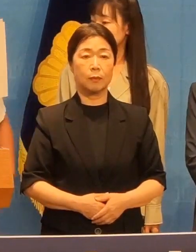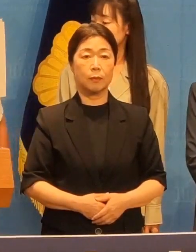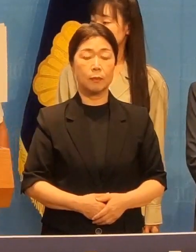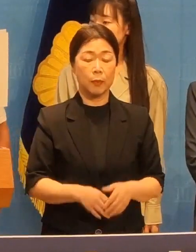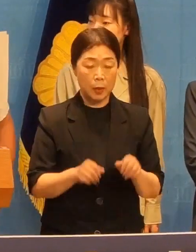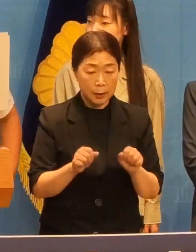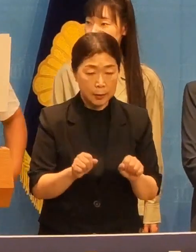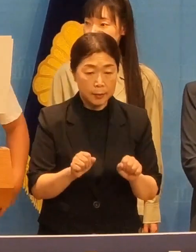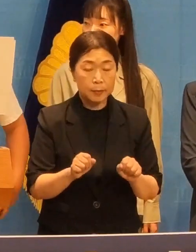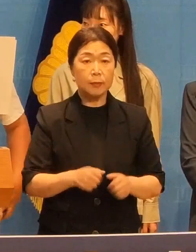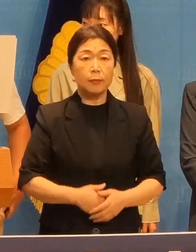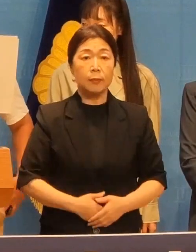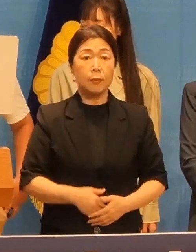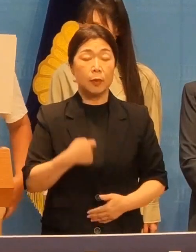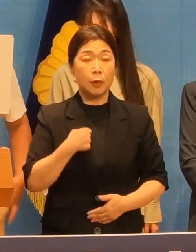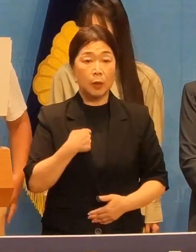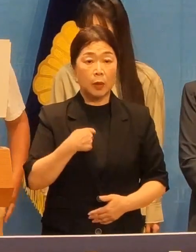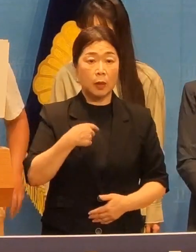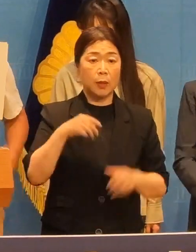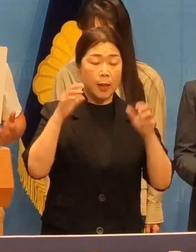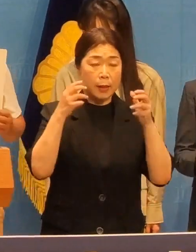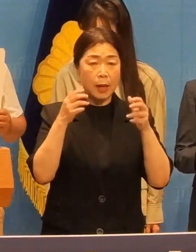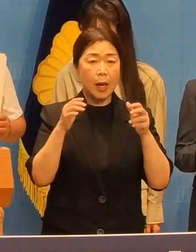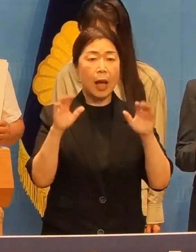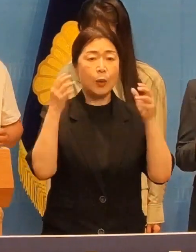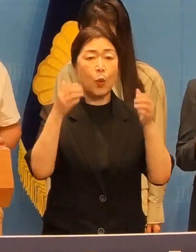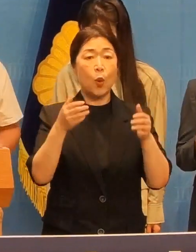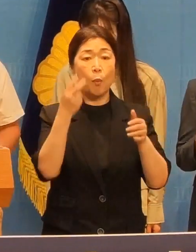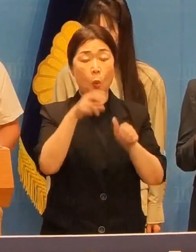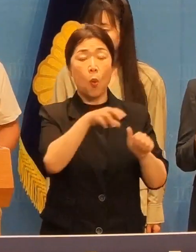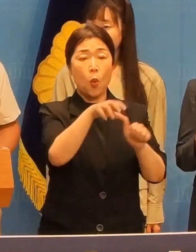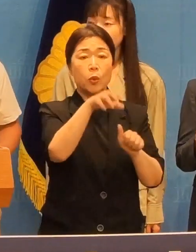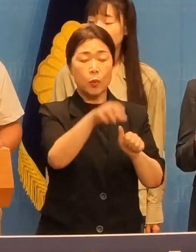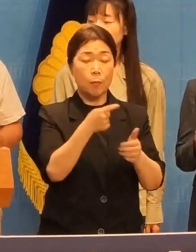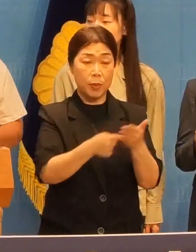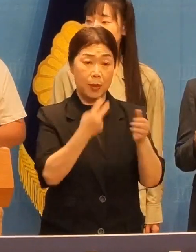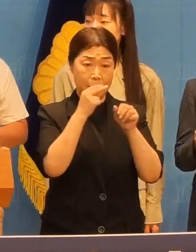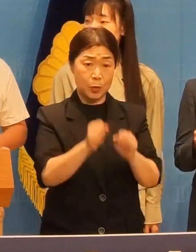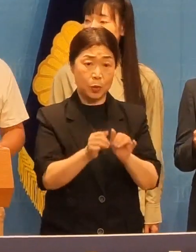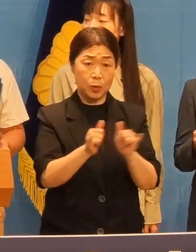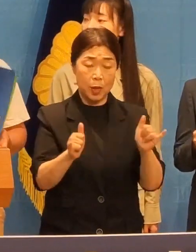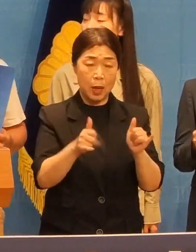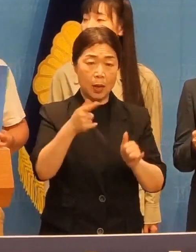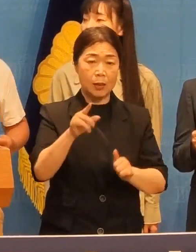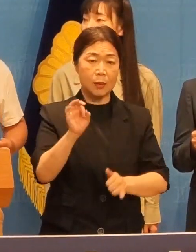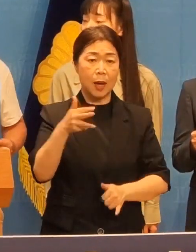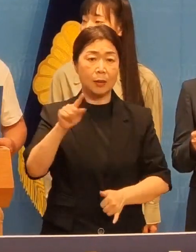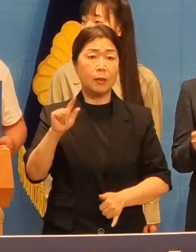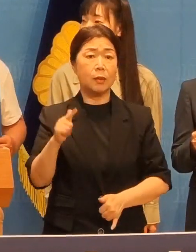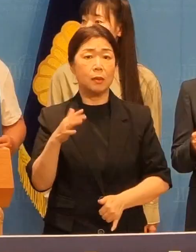안녕하십니까. 저는 시립아동보호소 피해 생존자 장창열입니다.